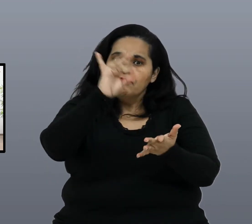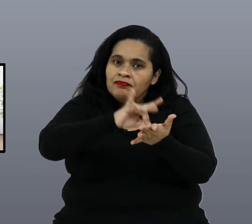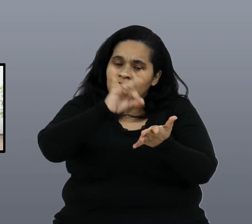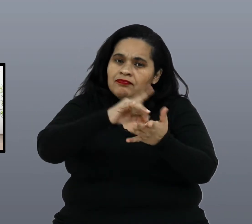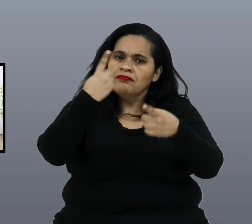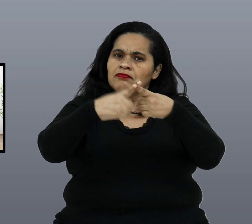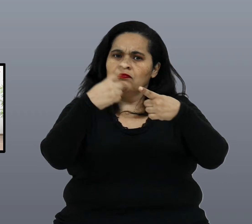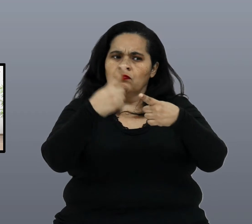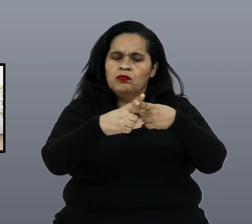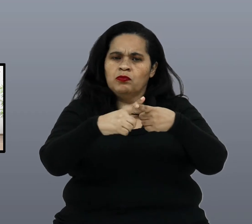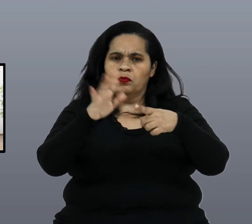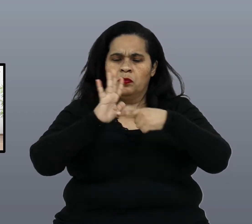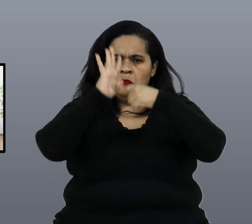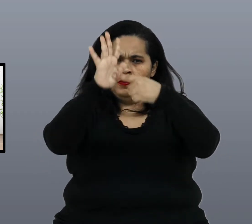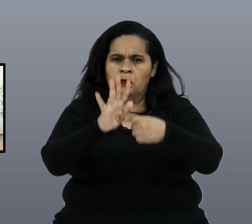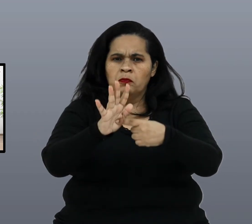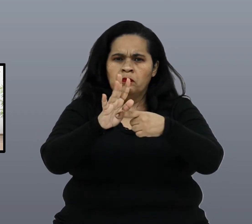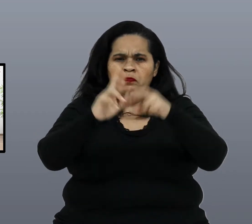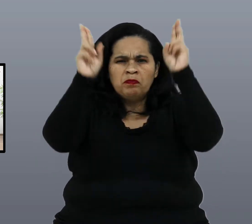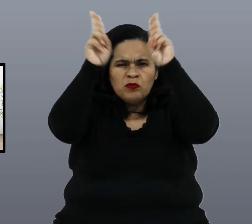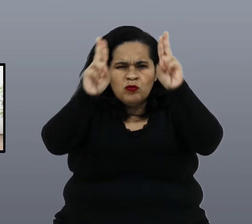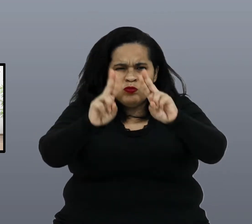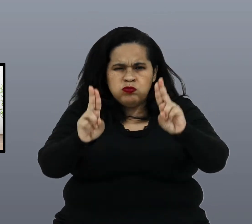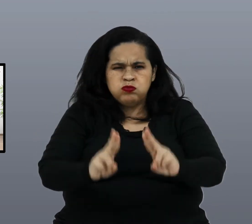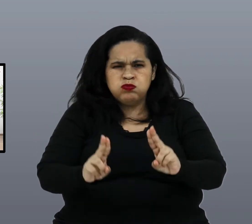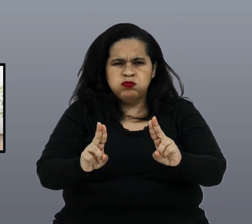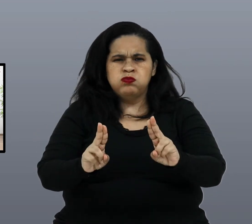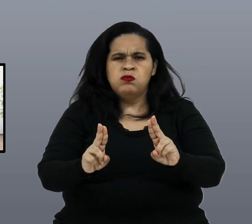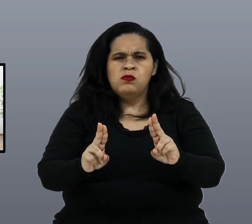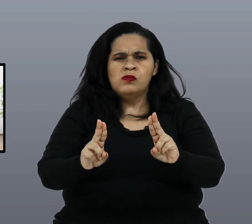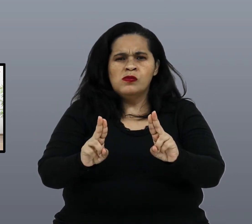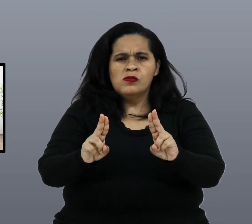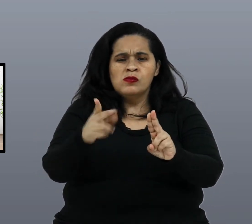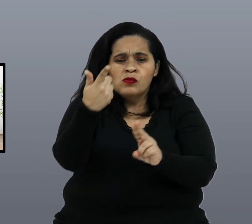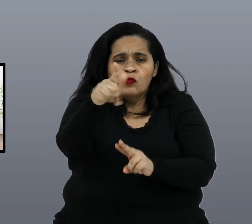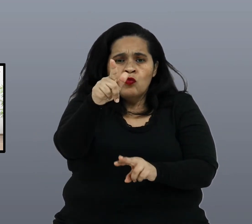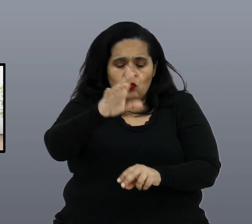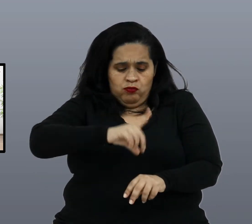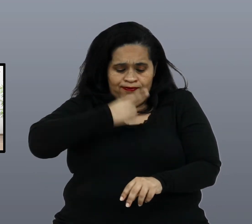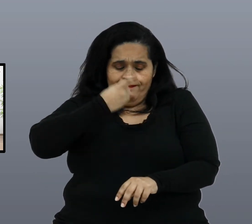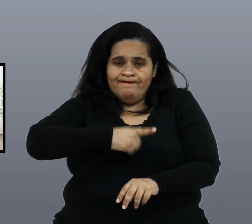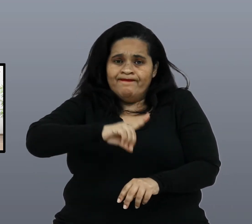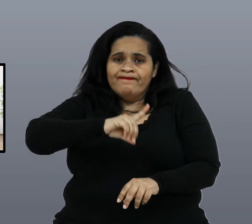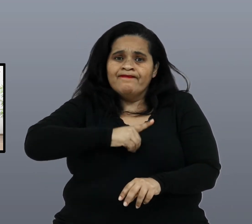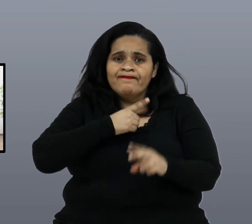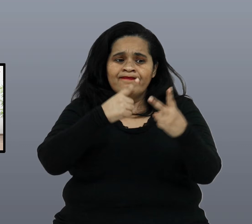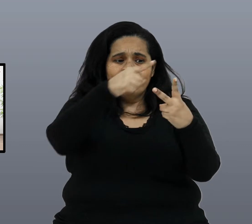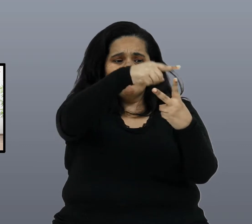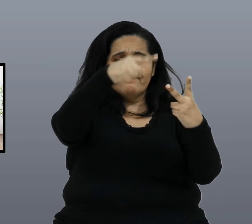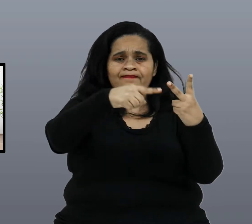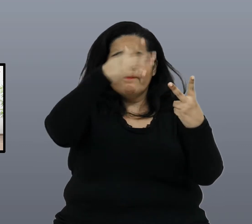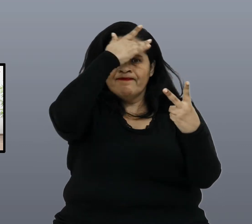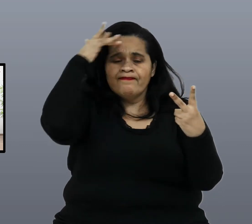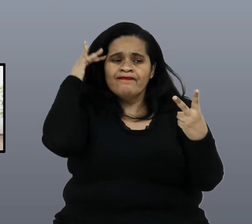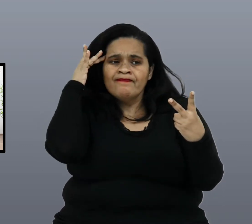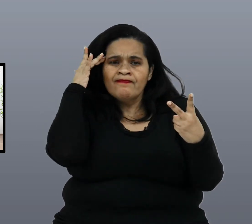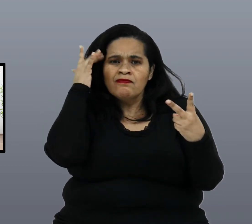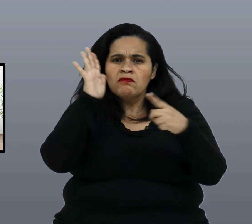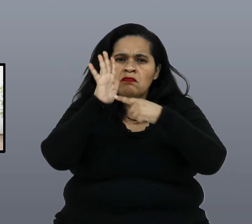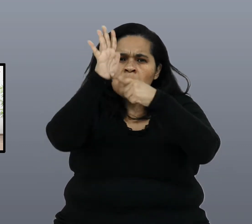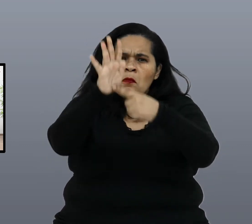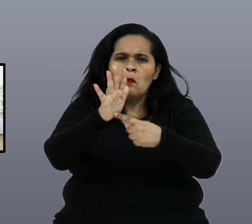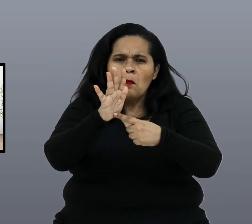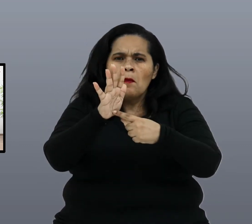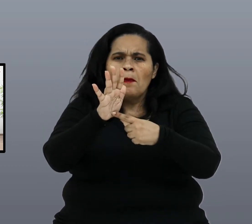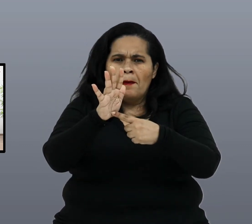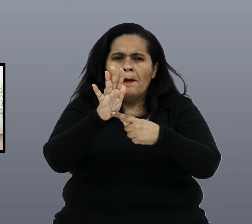é um rei pagão, né, Nabucodonosor, e o servo de Deus, Daniel. Quer dizer, as imagens são diferentes, mas o objetivo